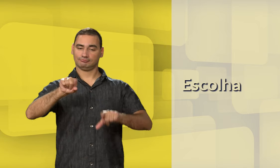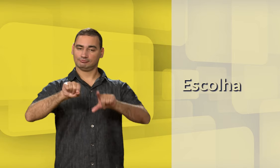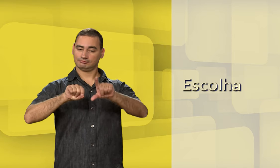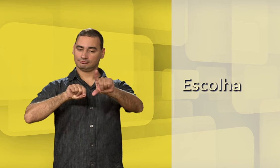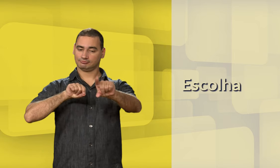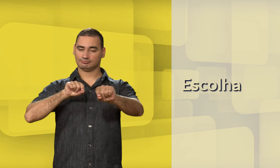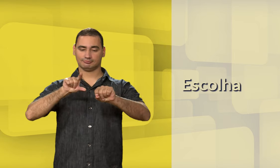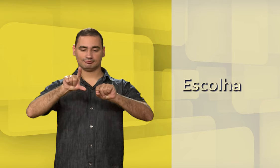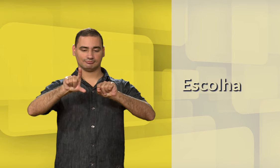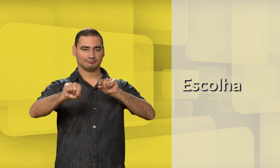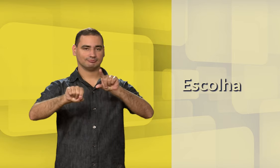Escolha